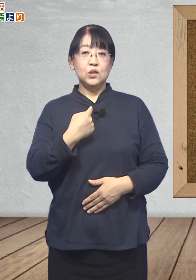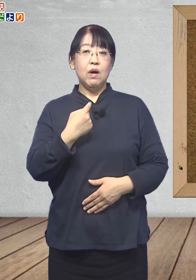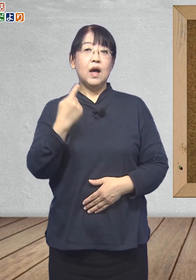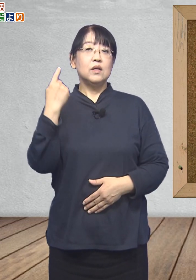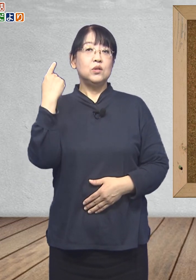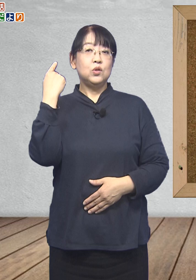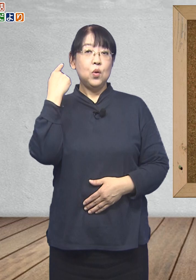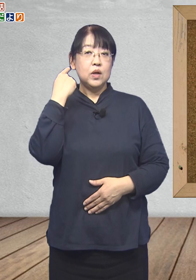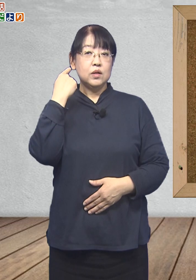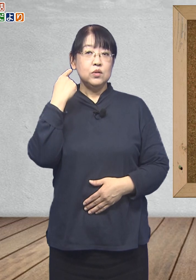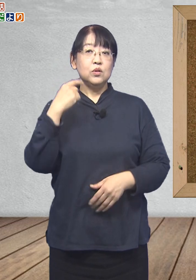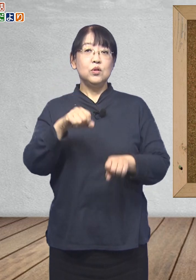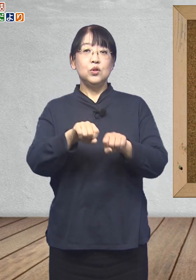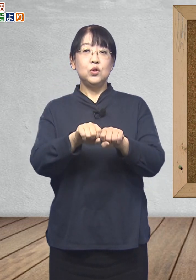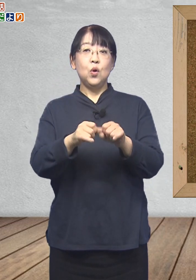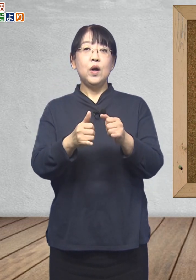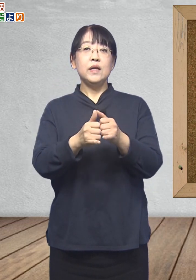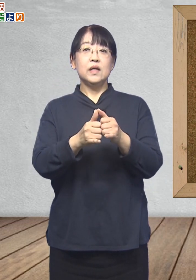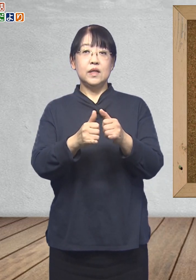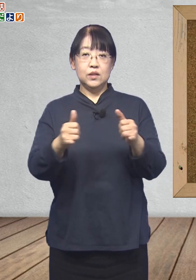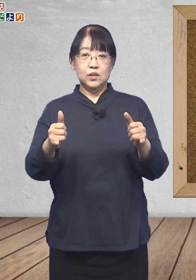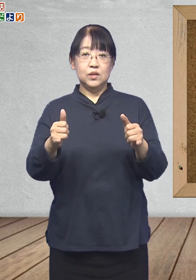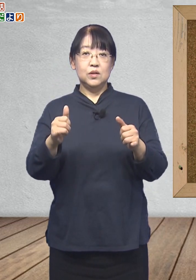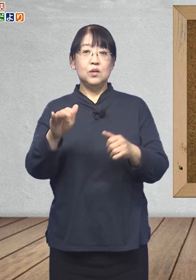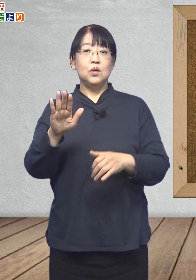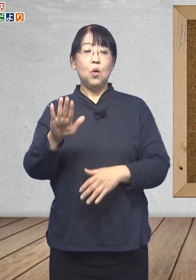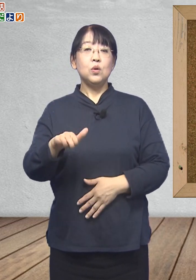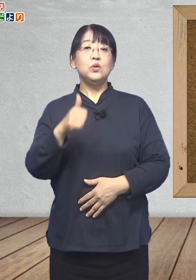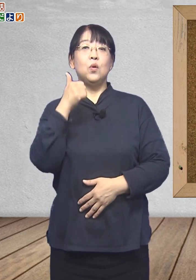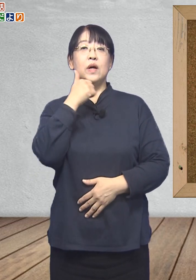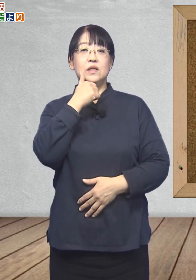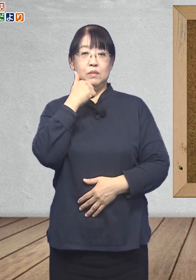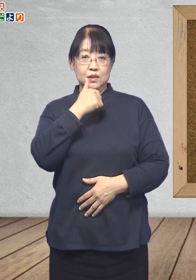は聴覚障害者ですを紹介します。